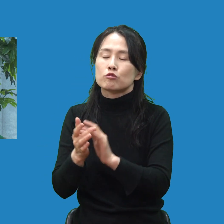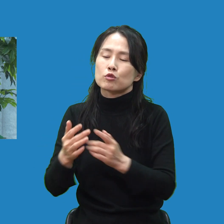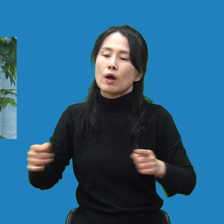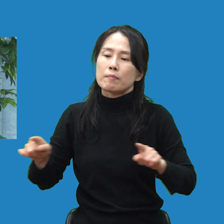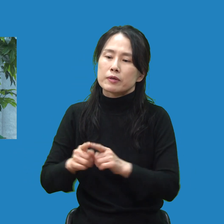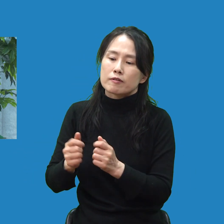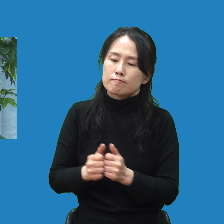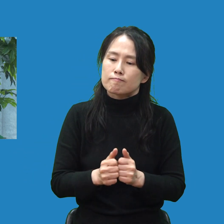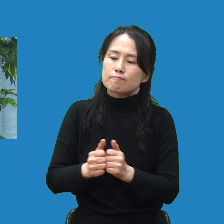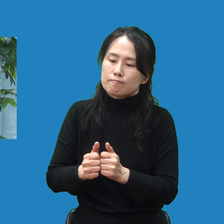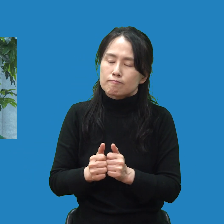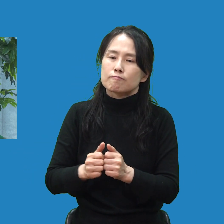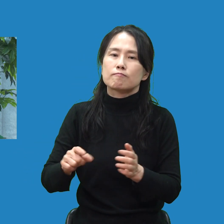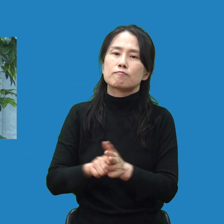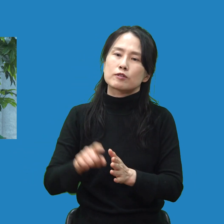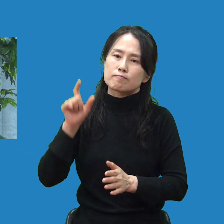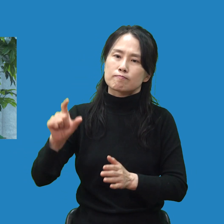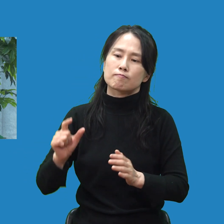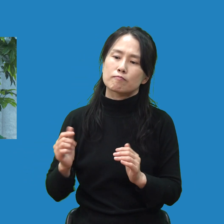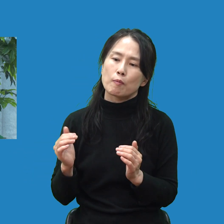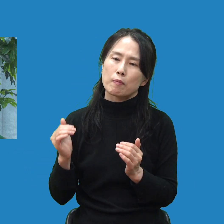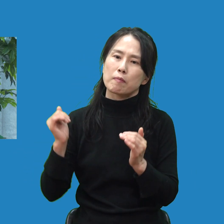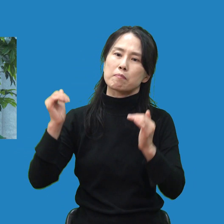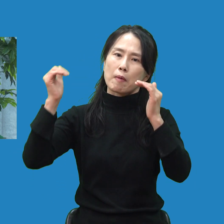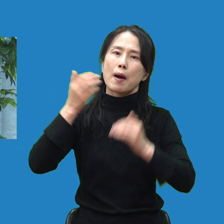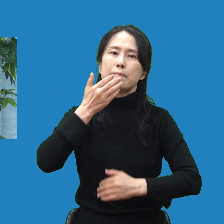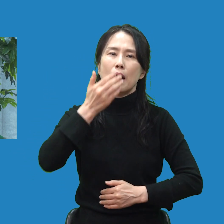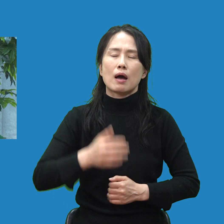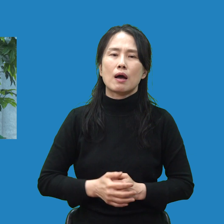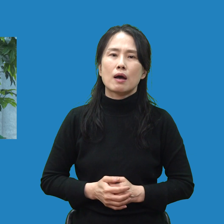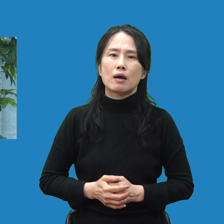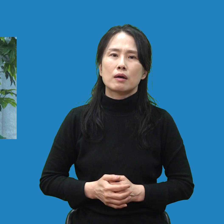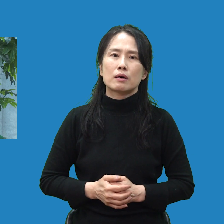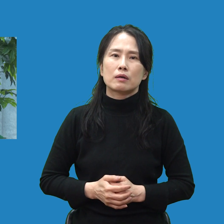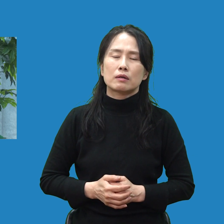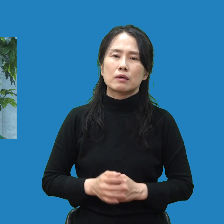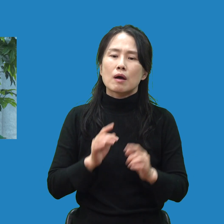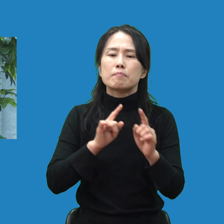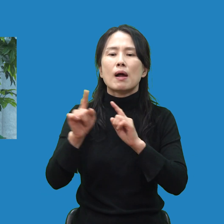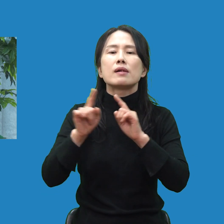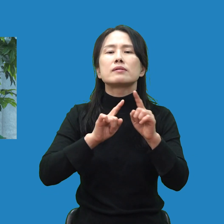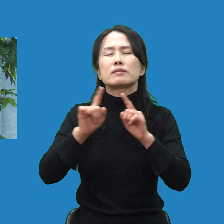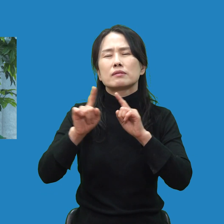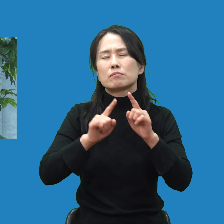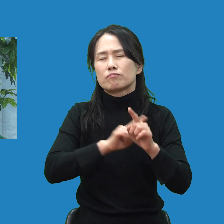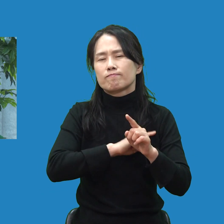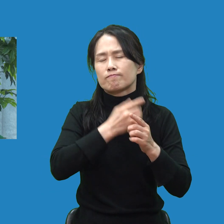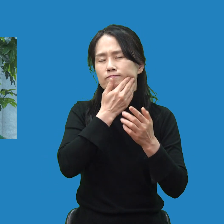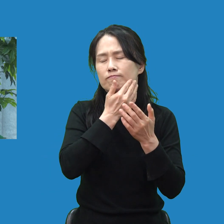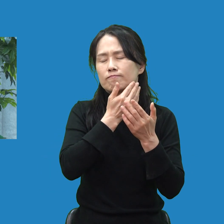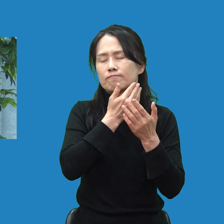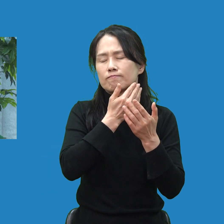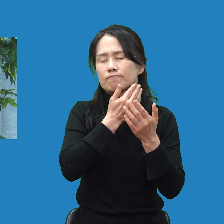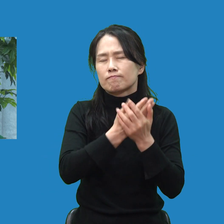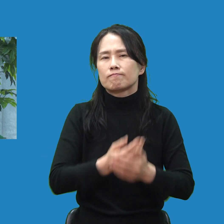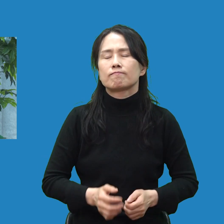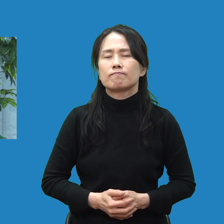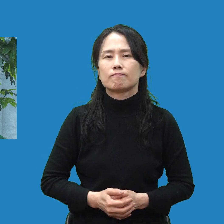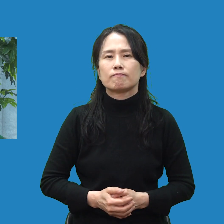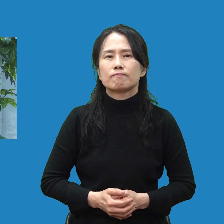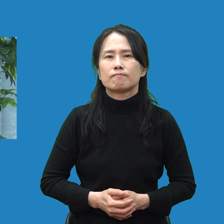때 견고해집니다. 하나부터 10까지 모두 말씀의 자리로 되돌아가야